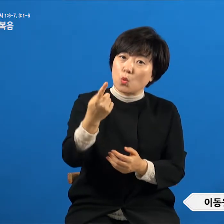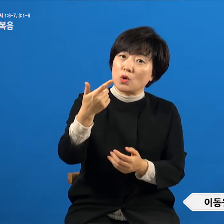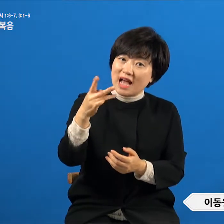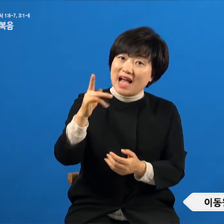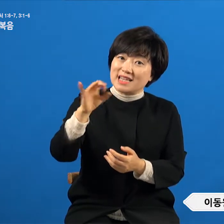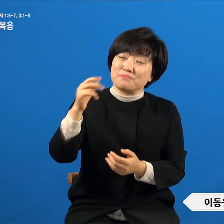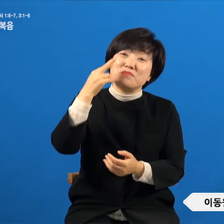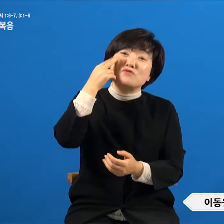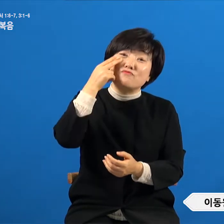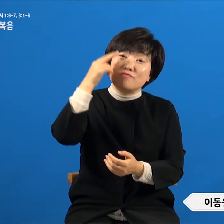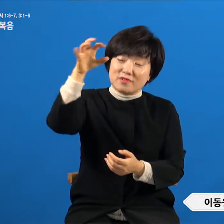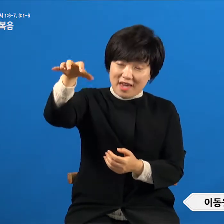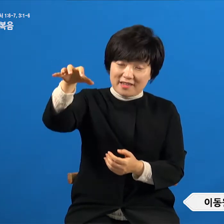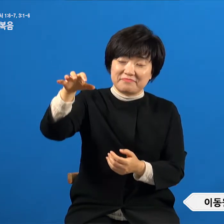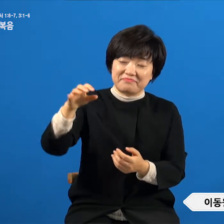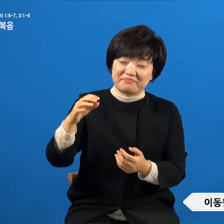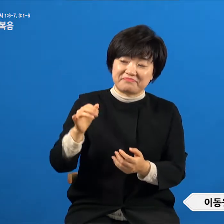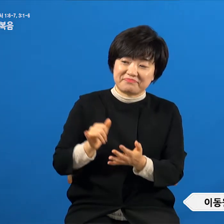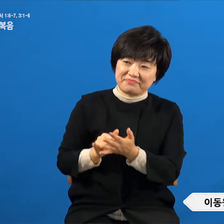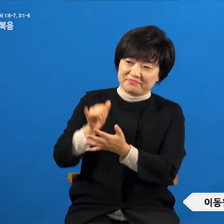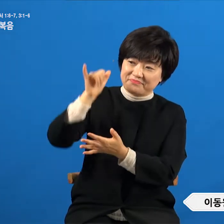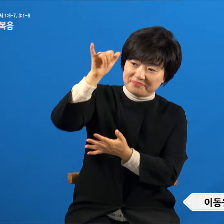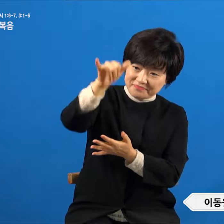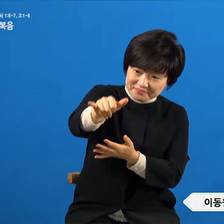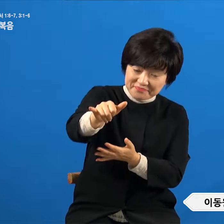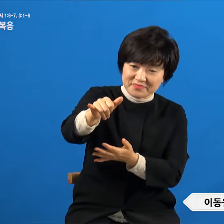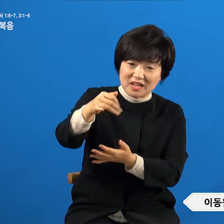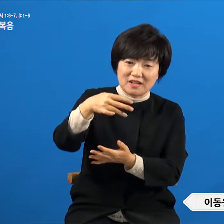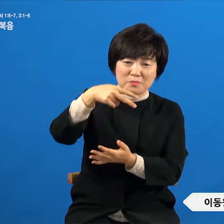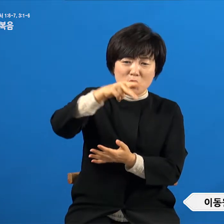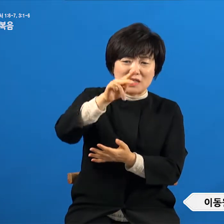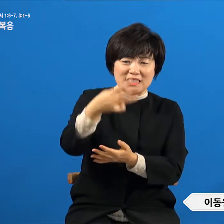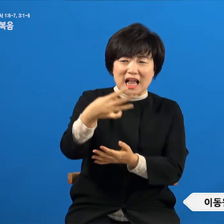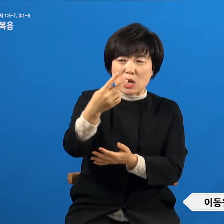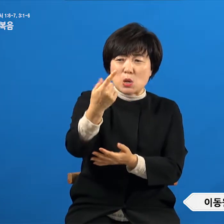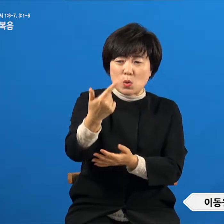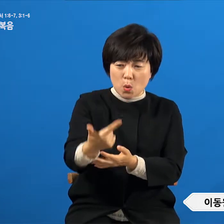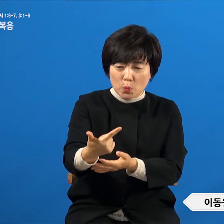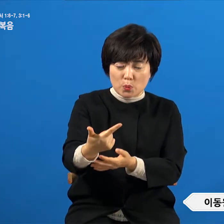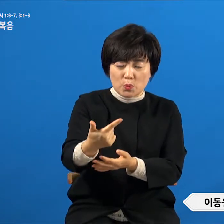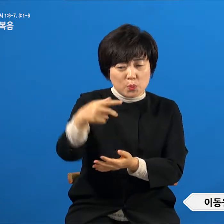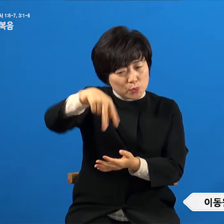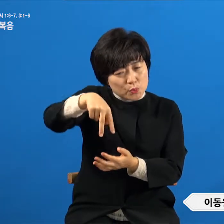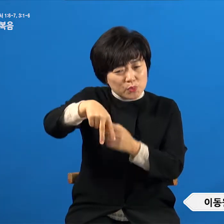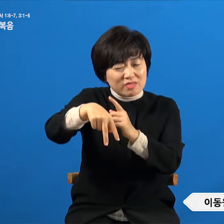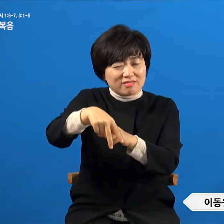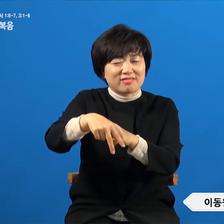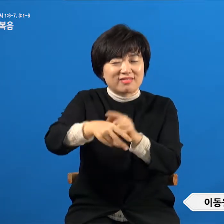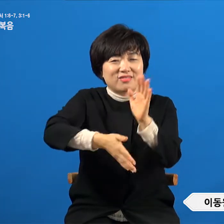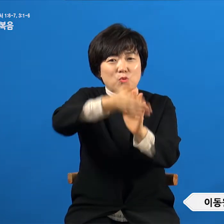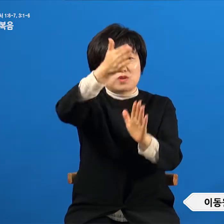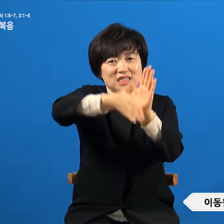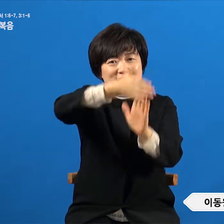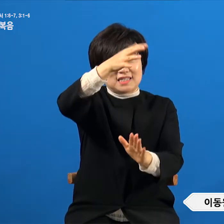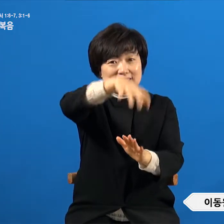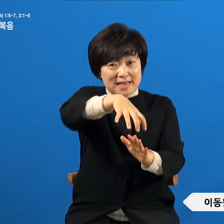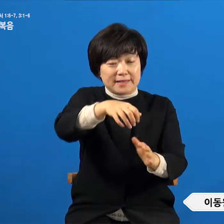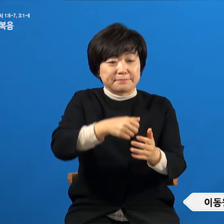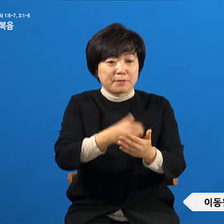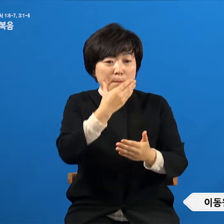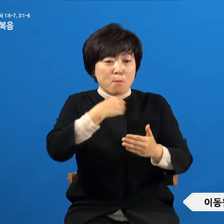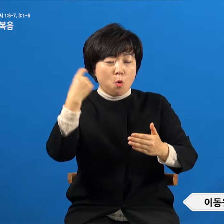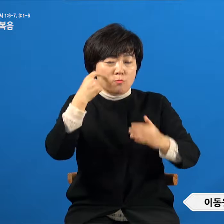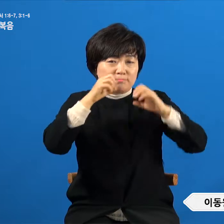샬롯이라는 도시가 있습니다. 이 샬롯 도시에 가면 거기 세계적인 전도자였던 우리 시대에 가장 복음에 강력한